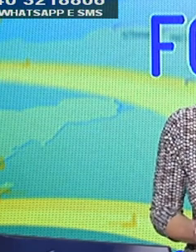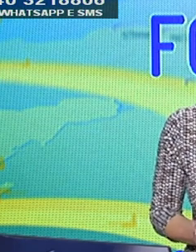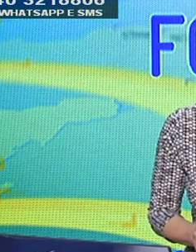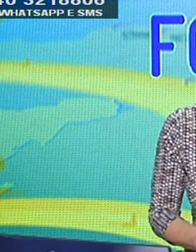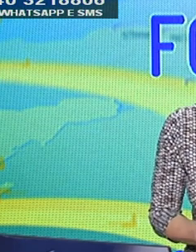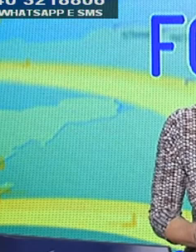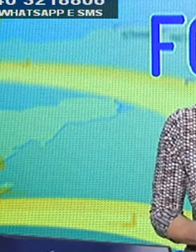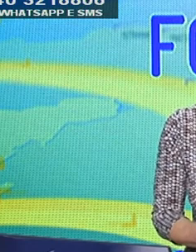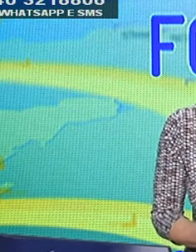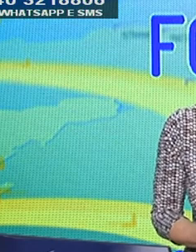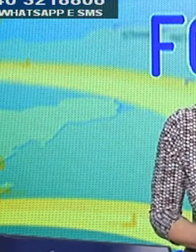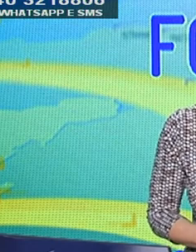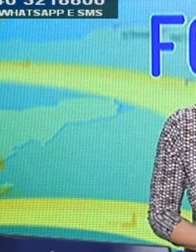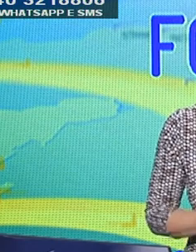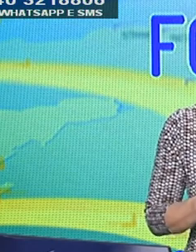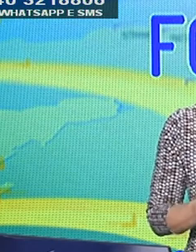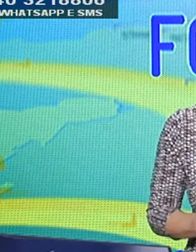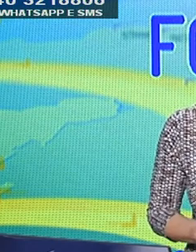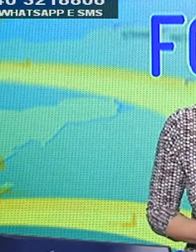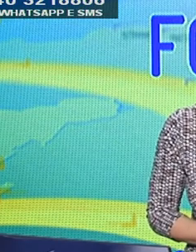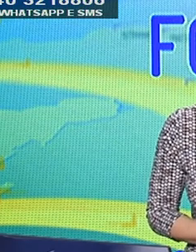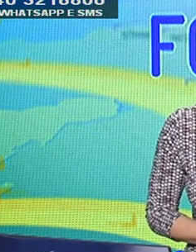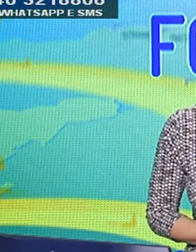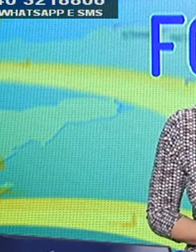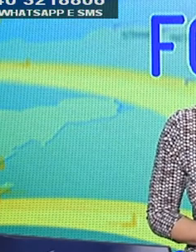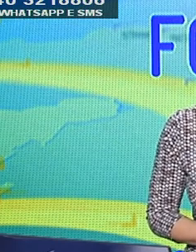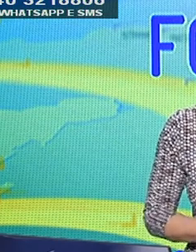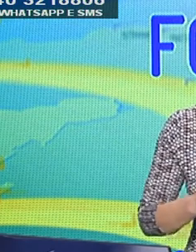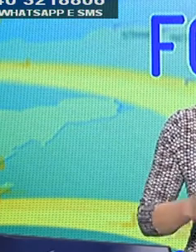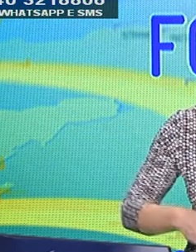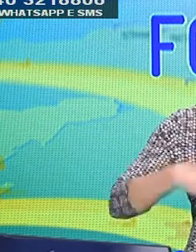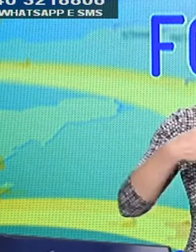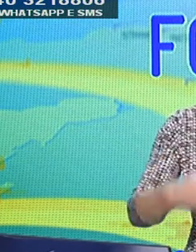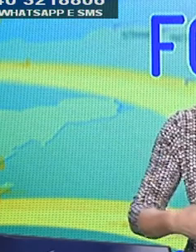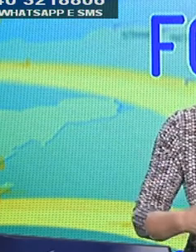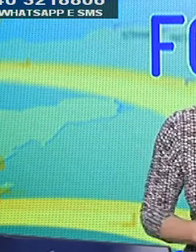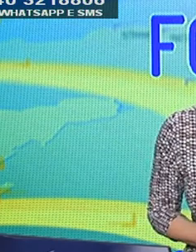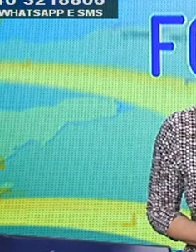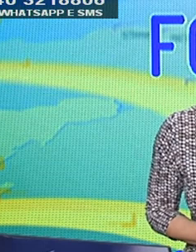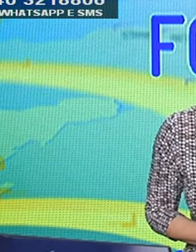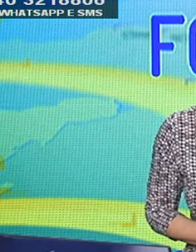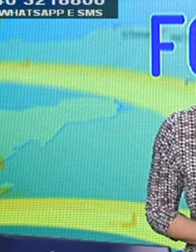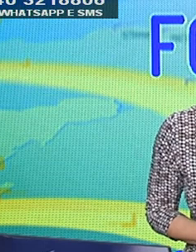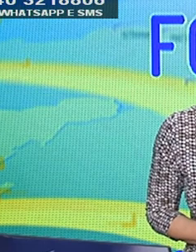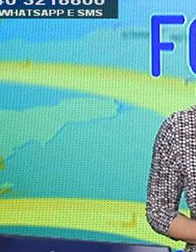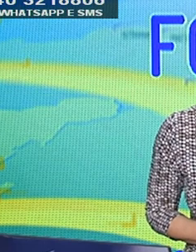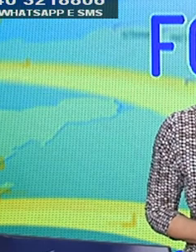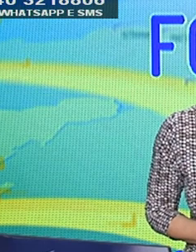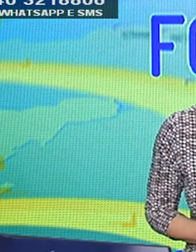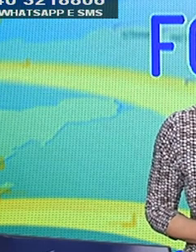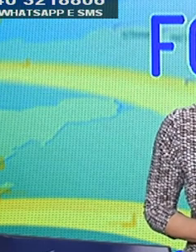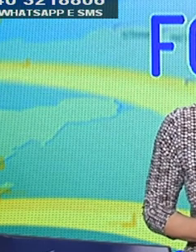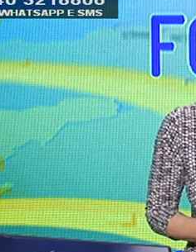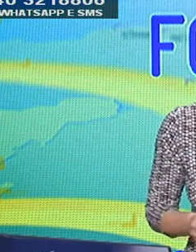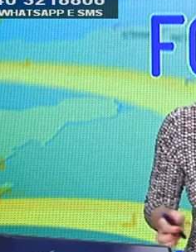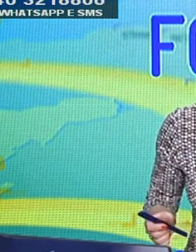scaglionati, sono numeri ben definiti, chiusi ogni ora, e appunto ogni ora verranno rinnovate le sedute, le